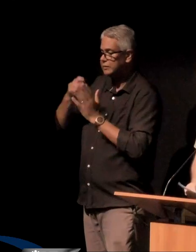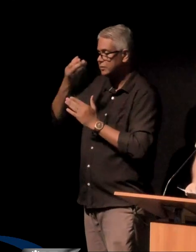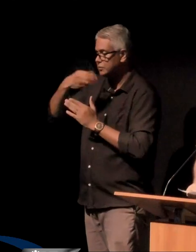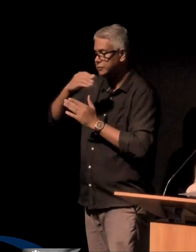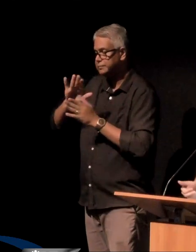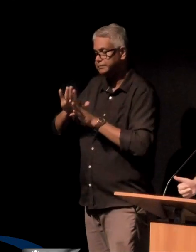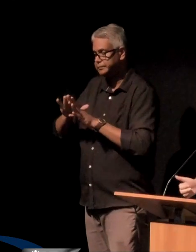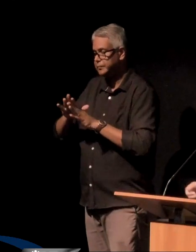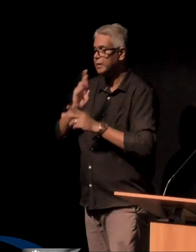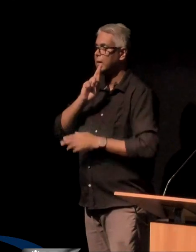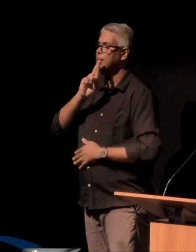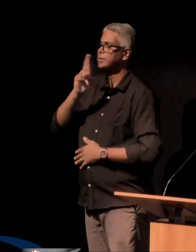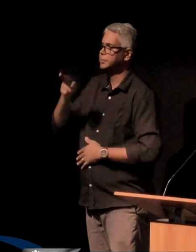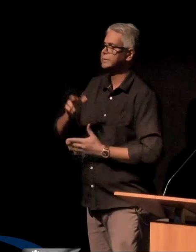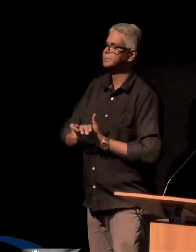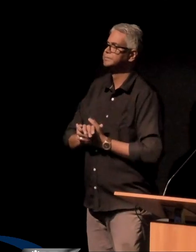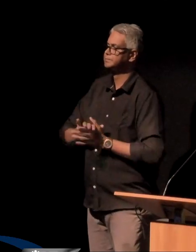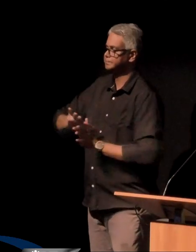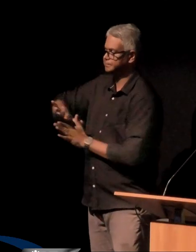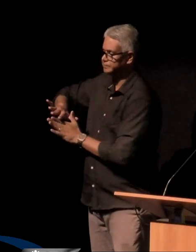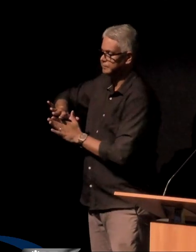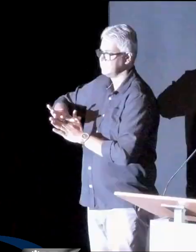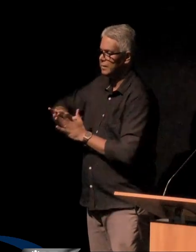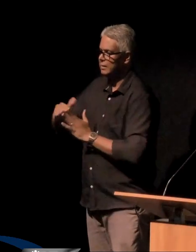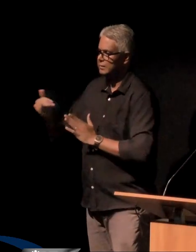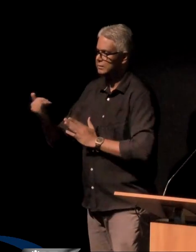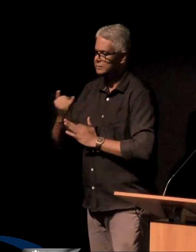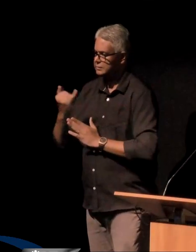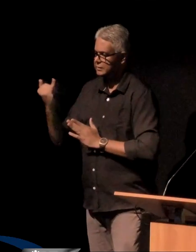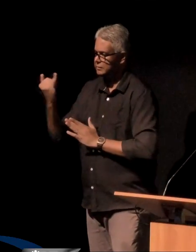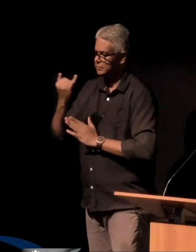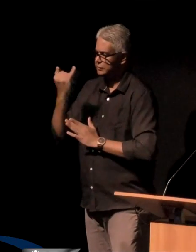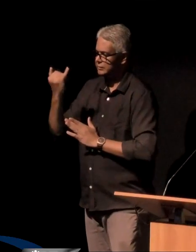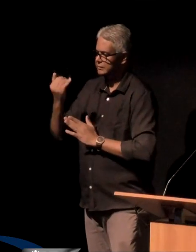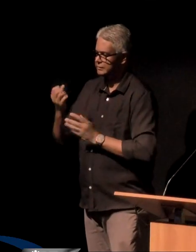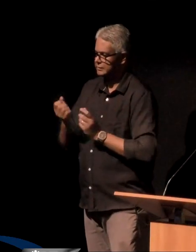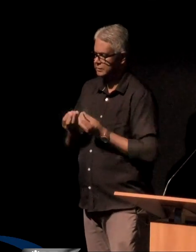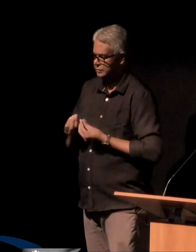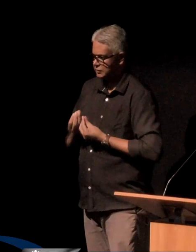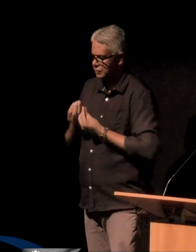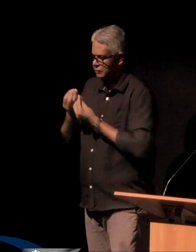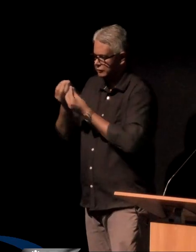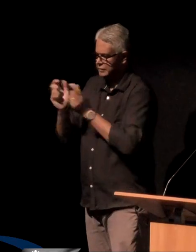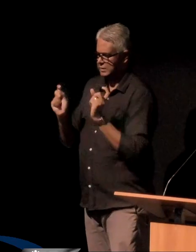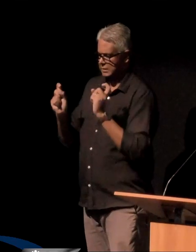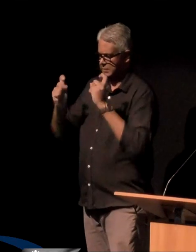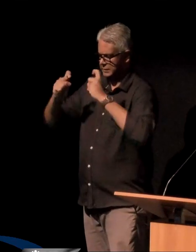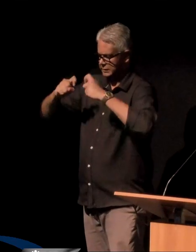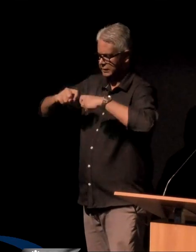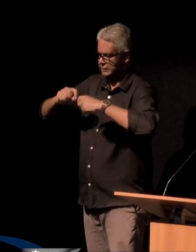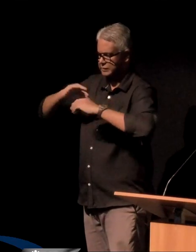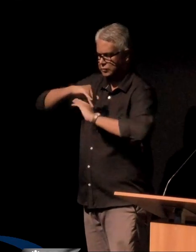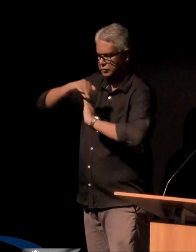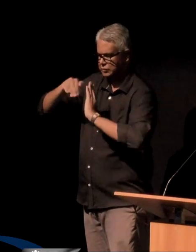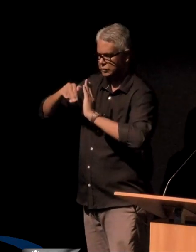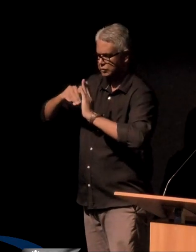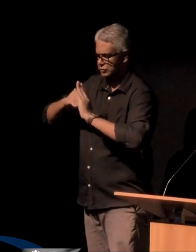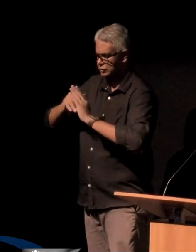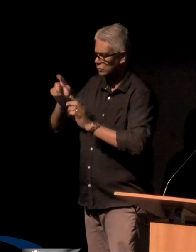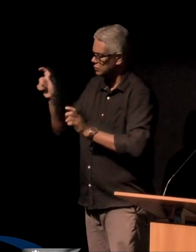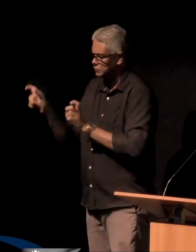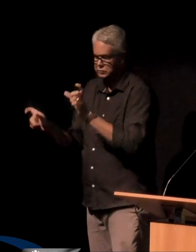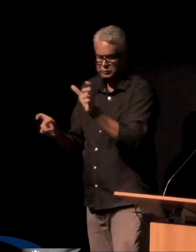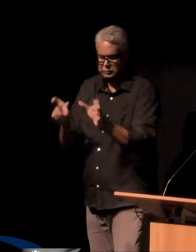articulação para a gente poder é capacitar todos esses indivíduos para entenderem o que que é a educação